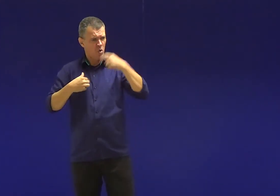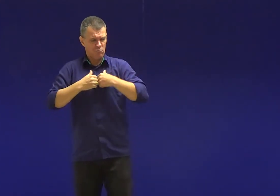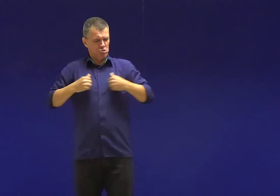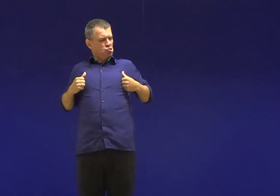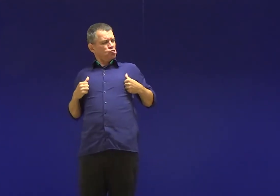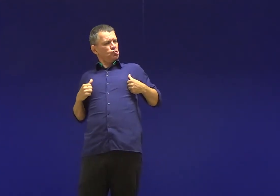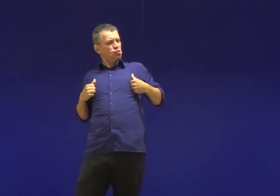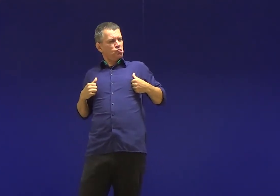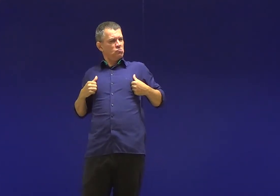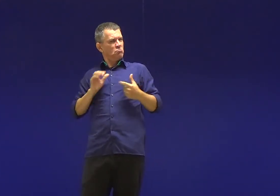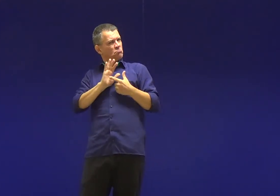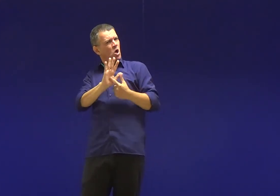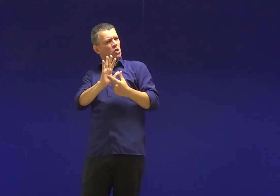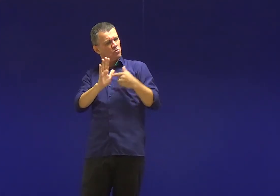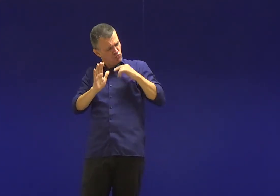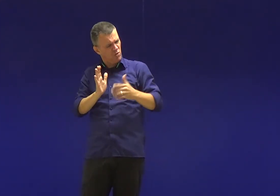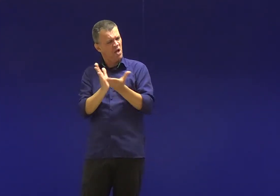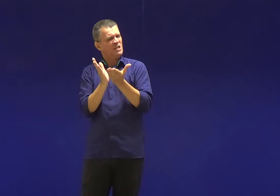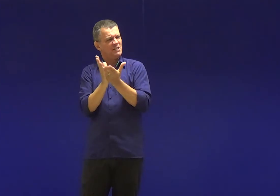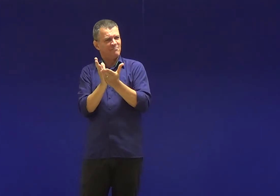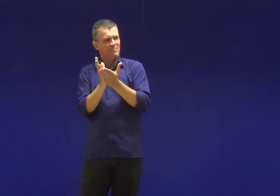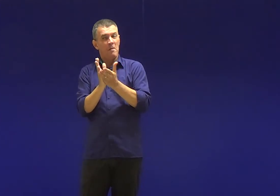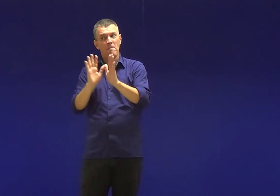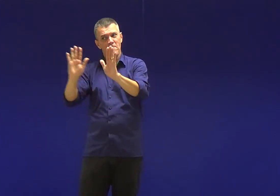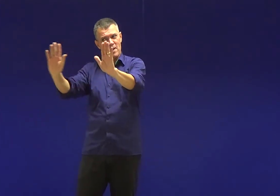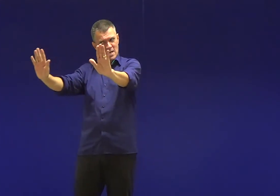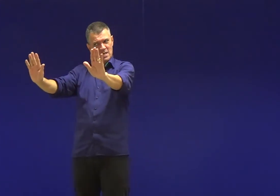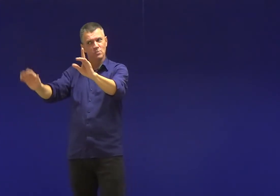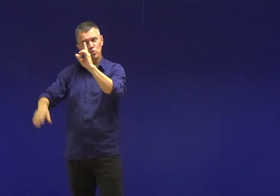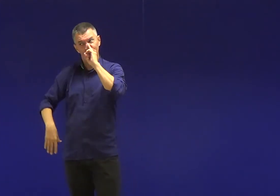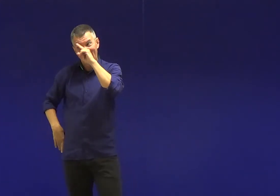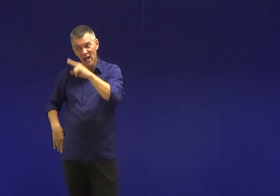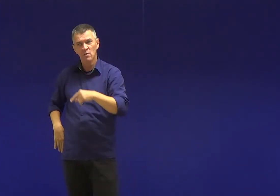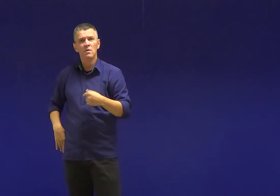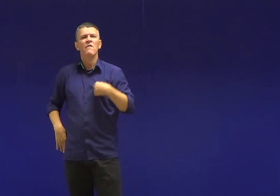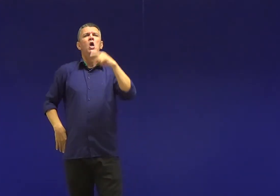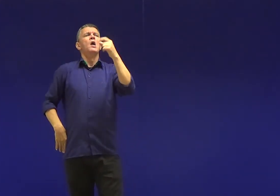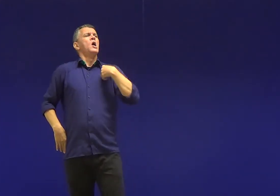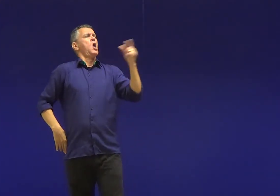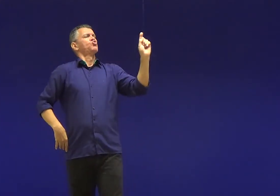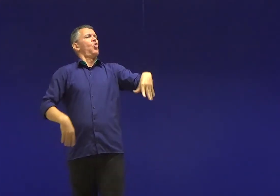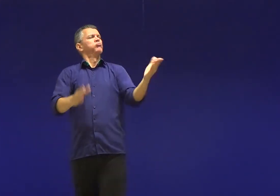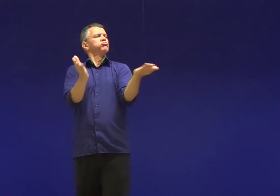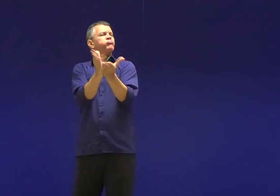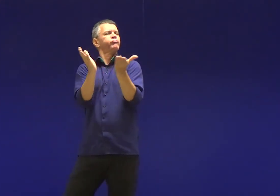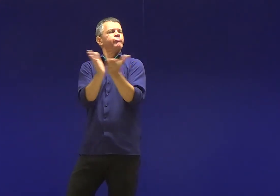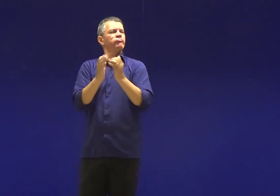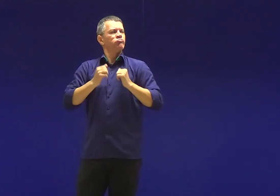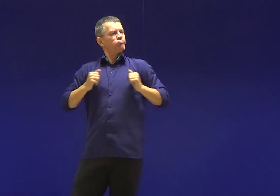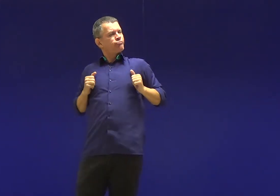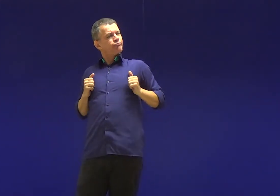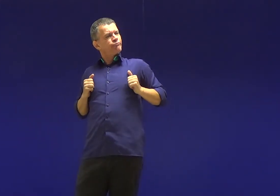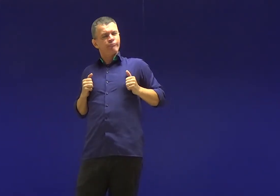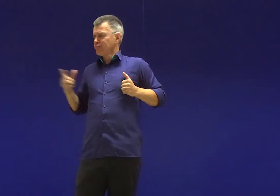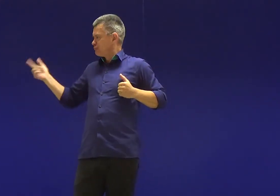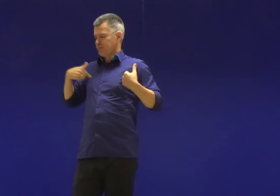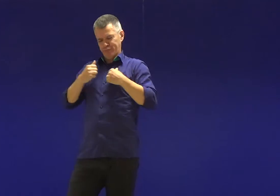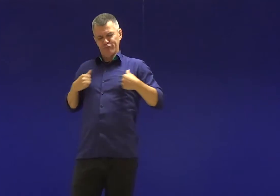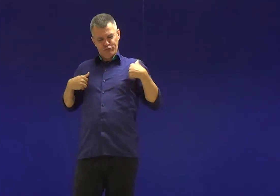Isso é tremendo. Não, mostra que você é crente mesmo. Mas cuidado. Porque eu sou, você pode até falar, né? Eu